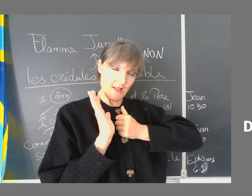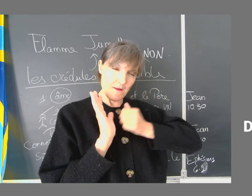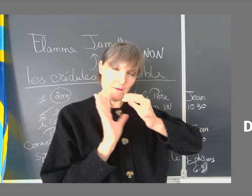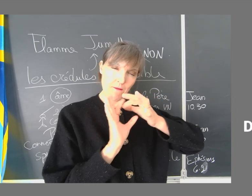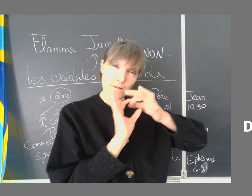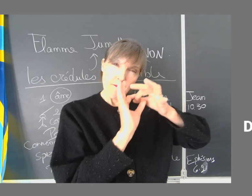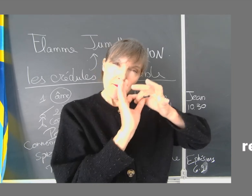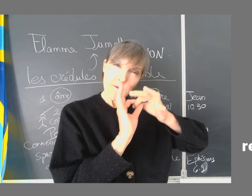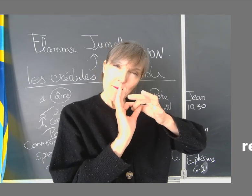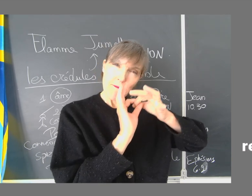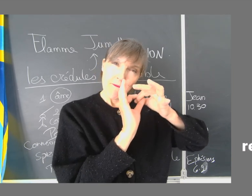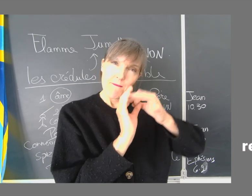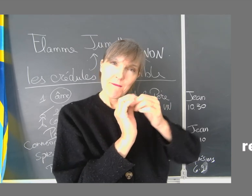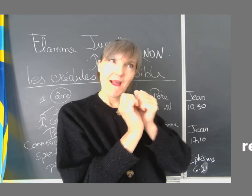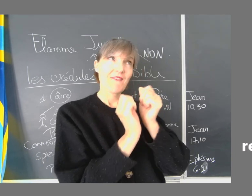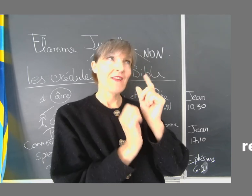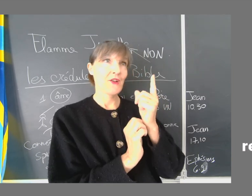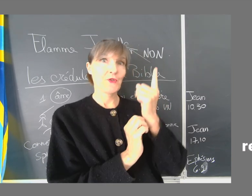intime une relation intime avec dieu